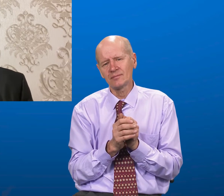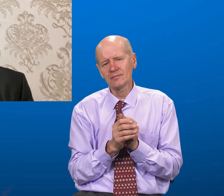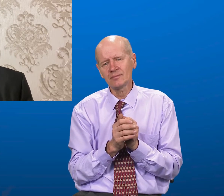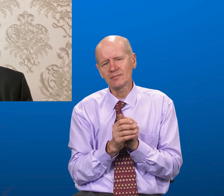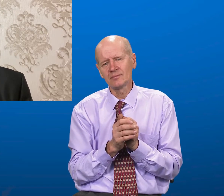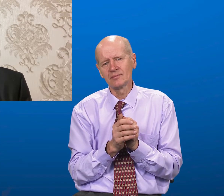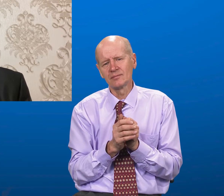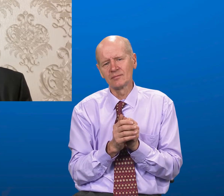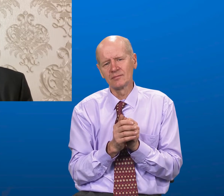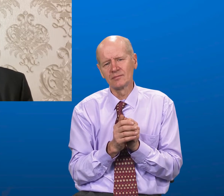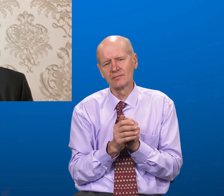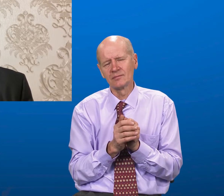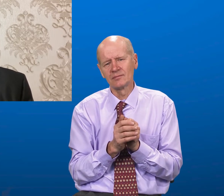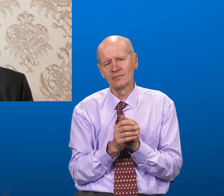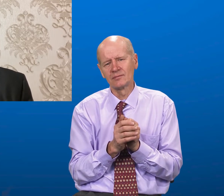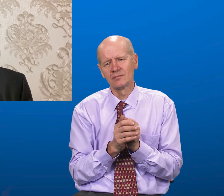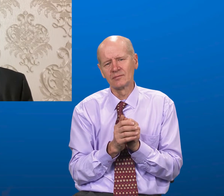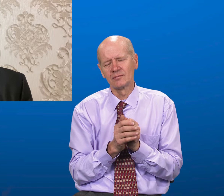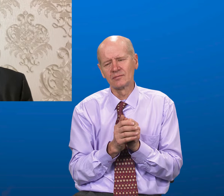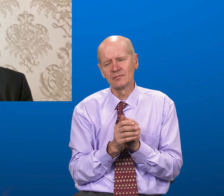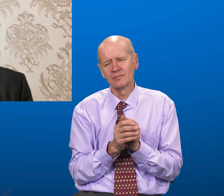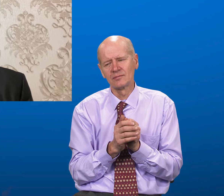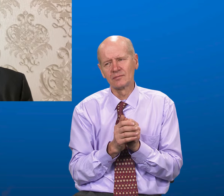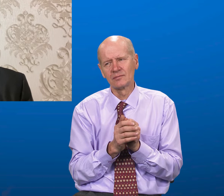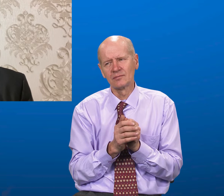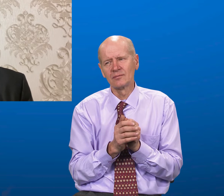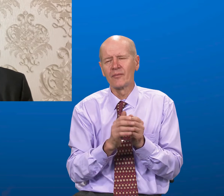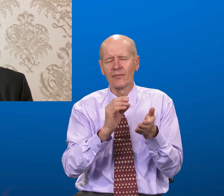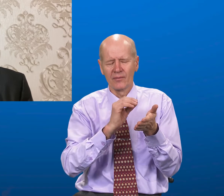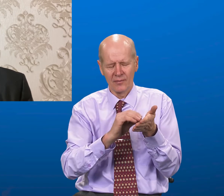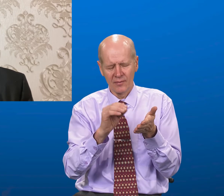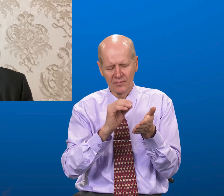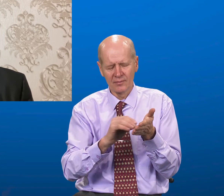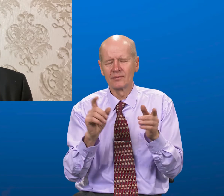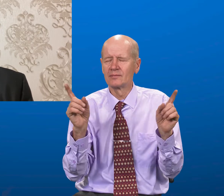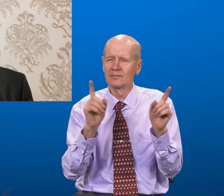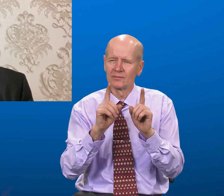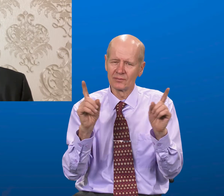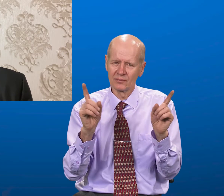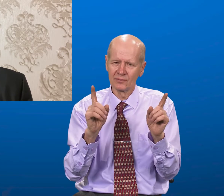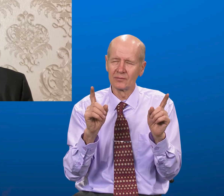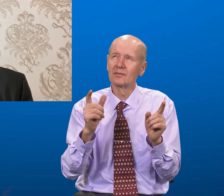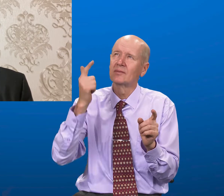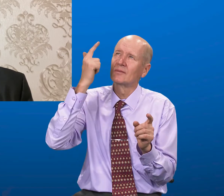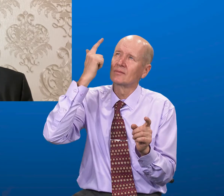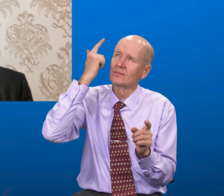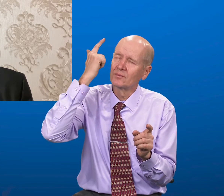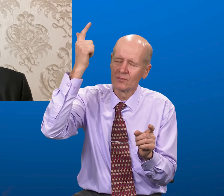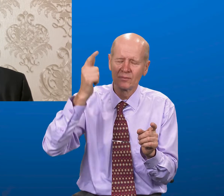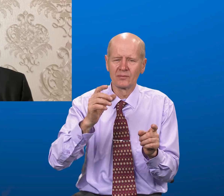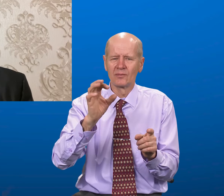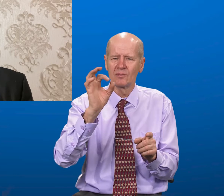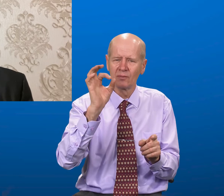выглядит на ситуацию, которую я однажды наблюдал в связи с тем,